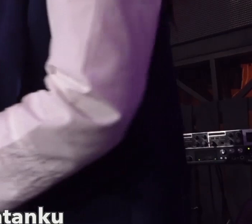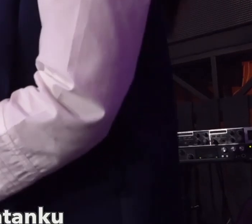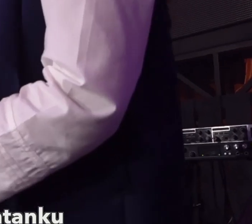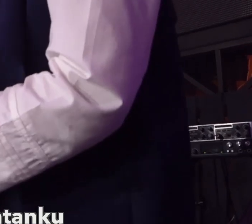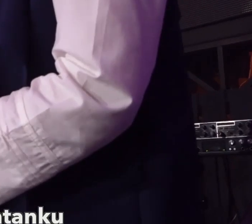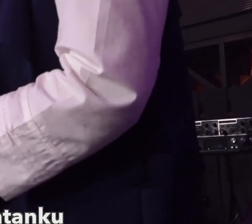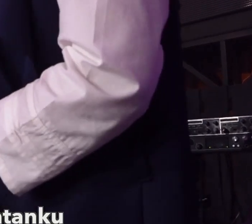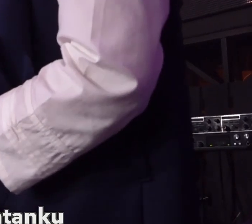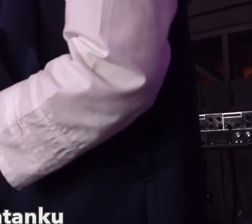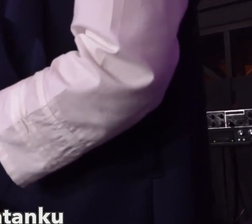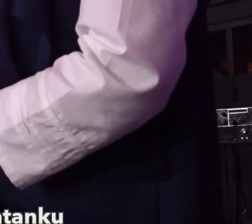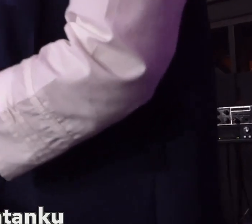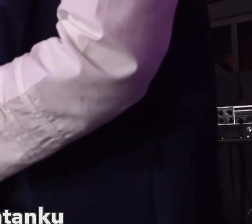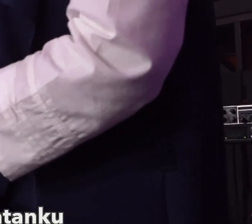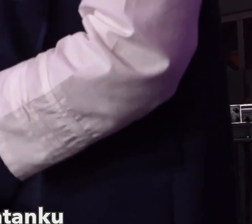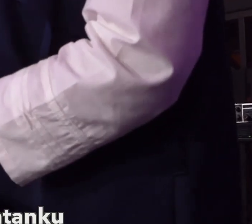Engkaulah